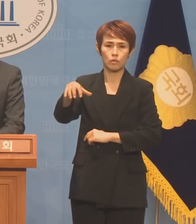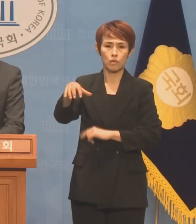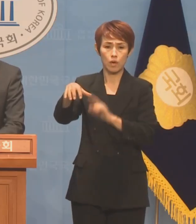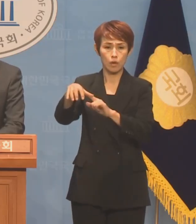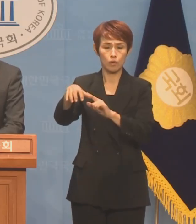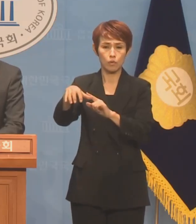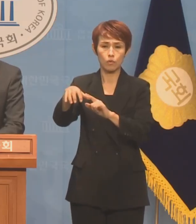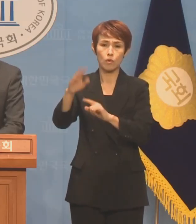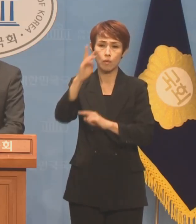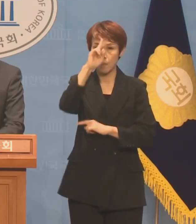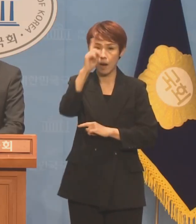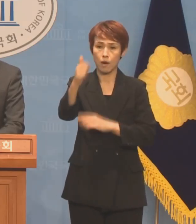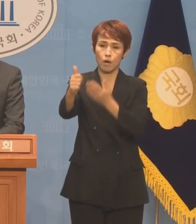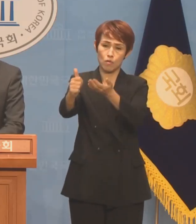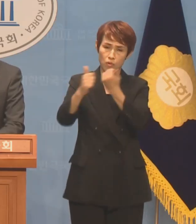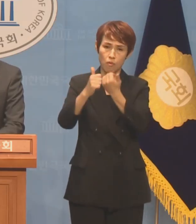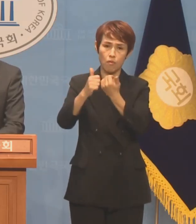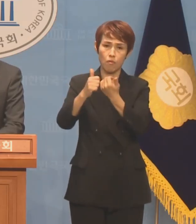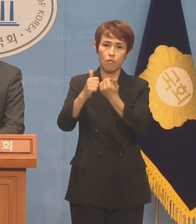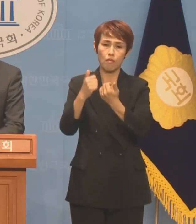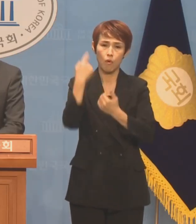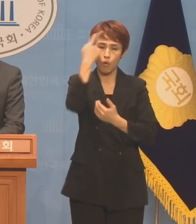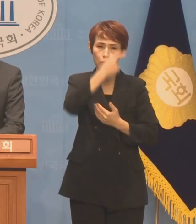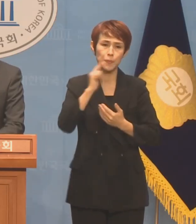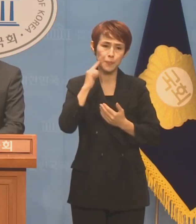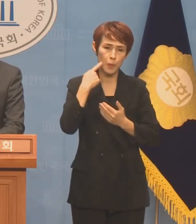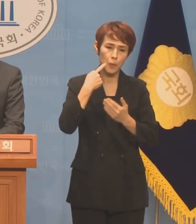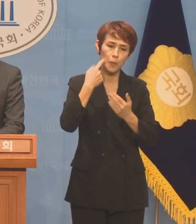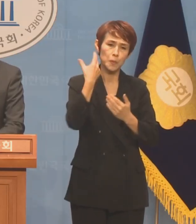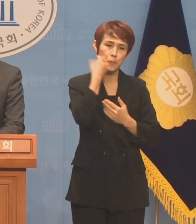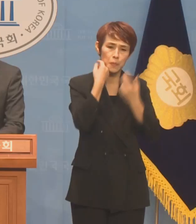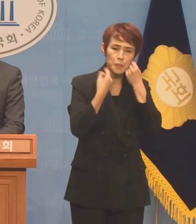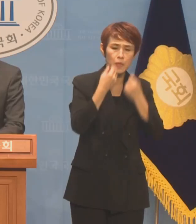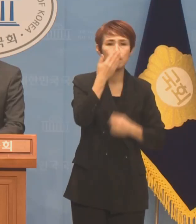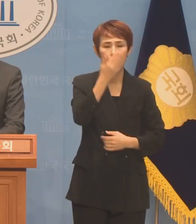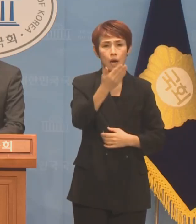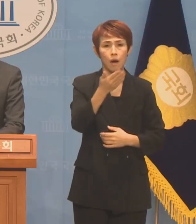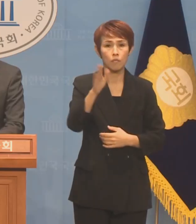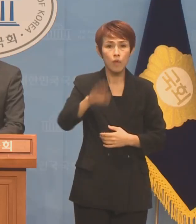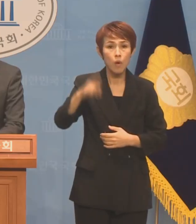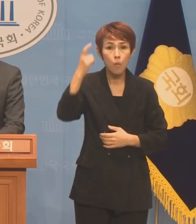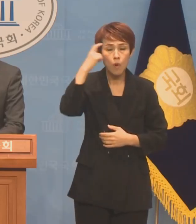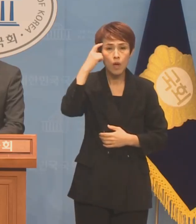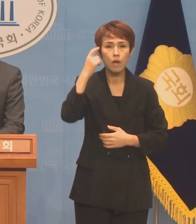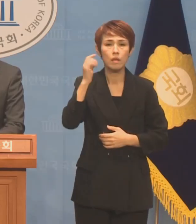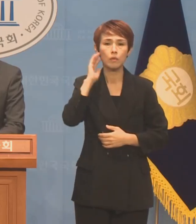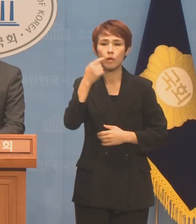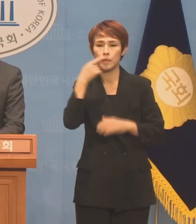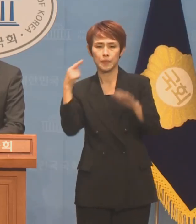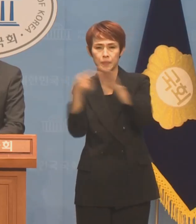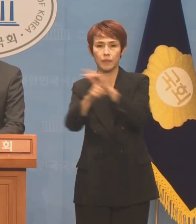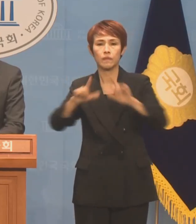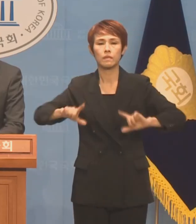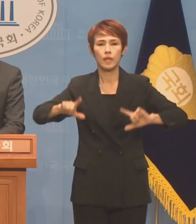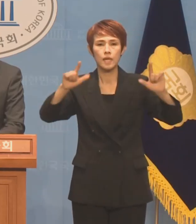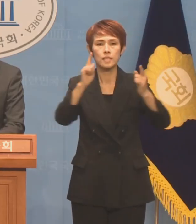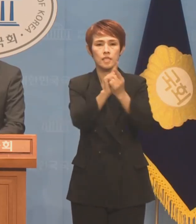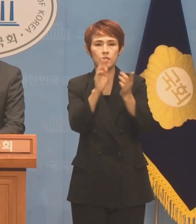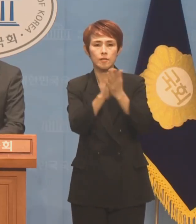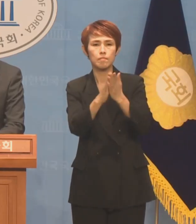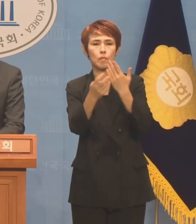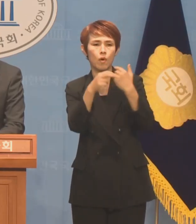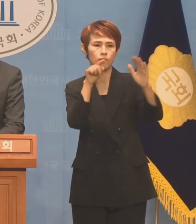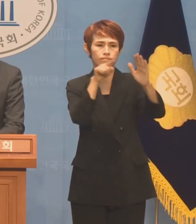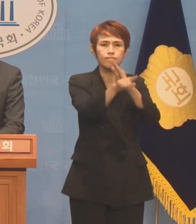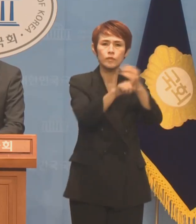불러 시술을 받을 수 있었을 것입니다. 그런데 왜 계엄 당일 직접 강남까지